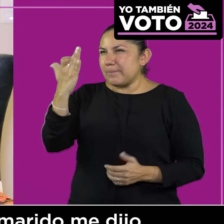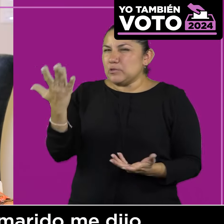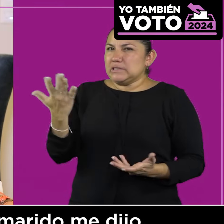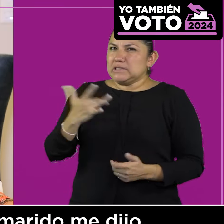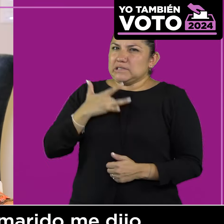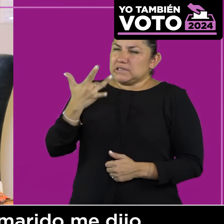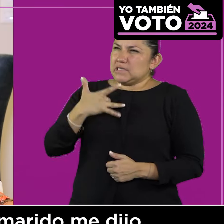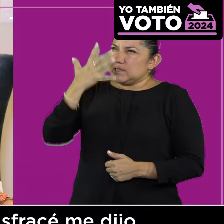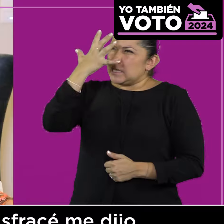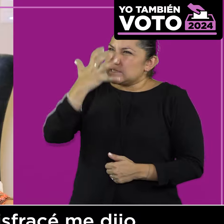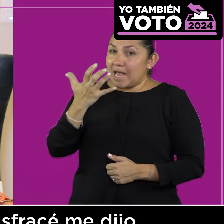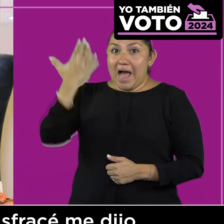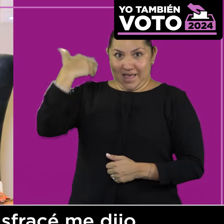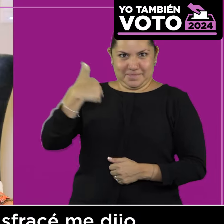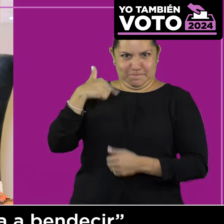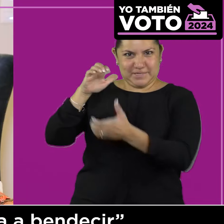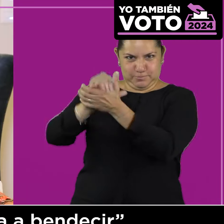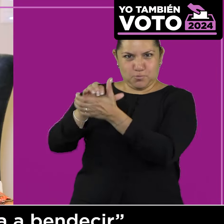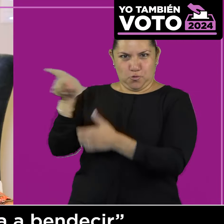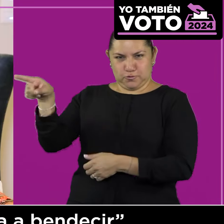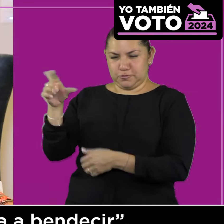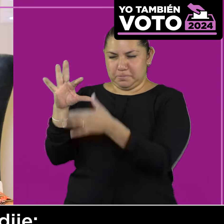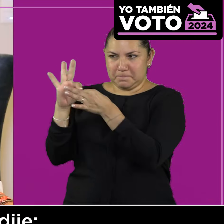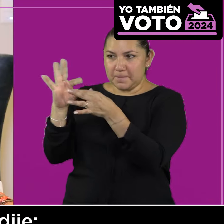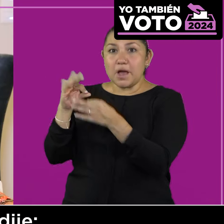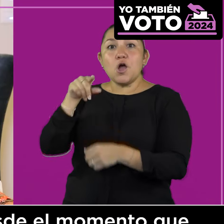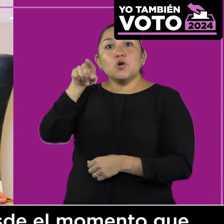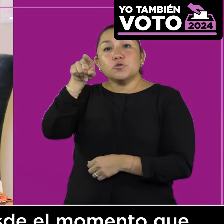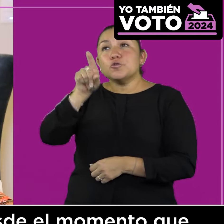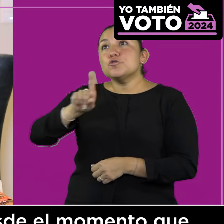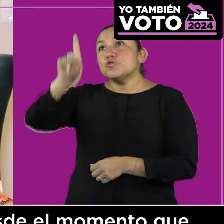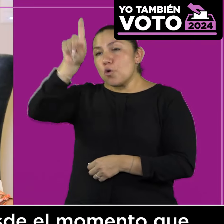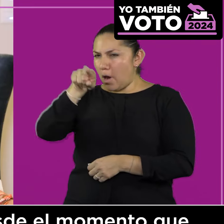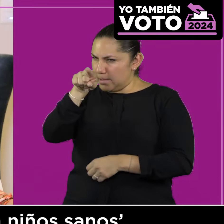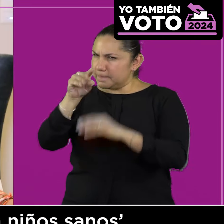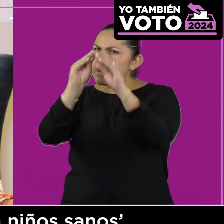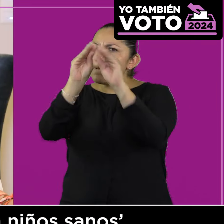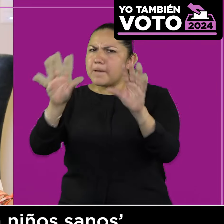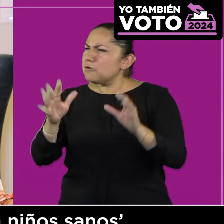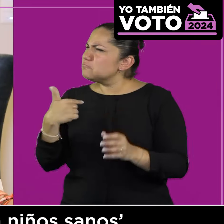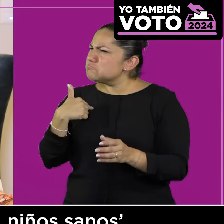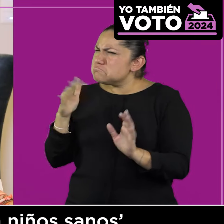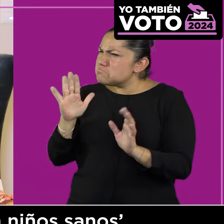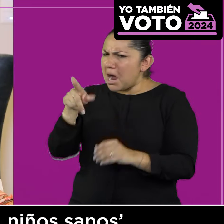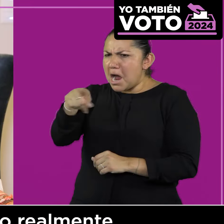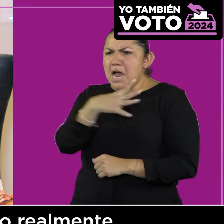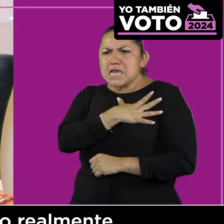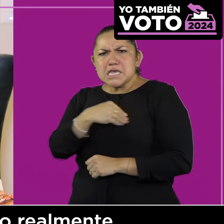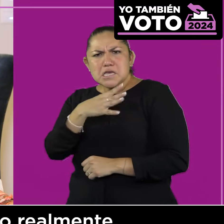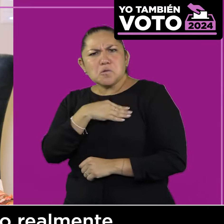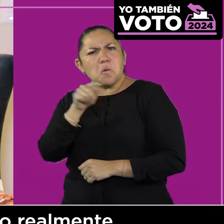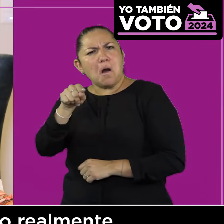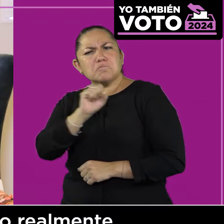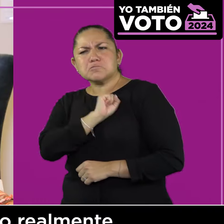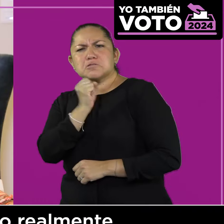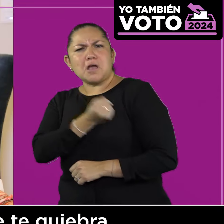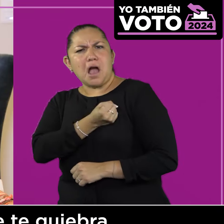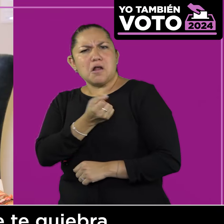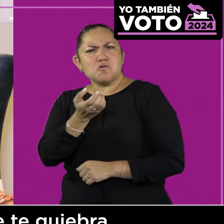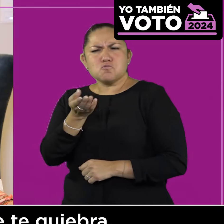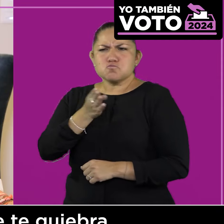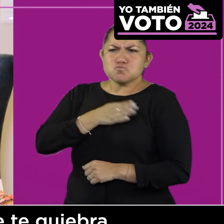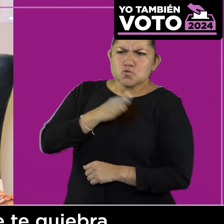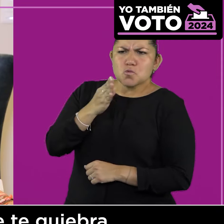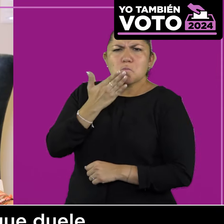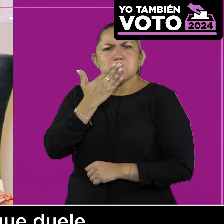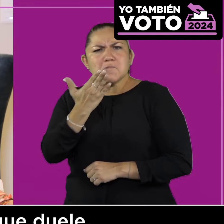cierto que un día mi marido me dijo cuando me disfracé me dijo Diosito te va a bendecir y le dije ya me bendices desde el momento que mis hijos son niños sanos no pero por eso Realmente si